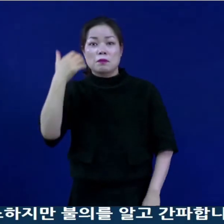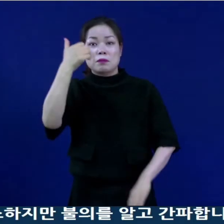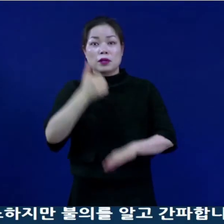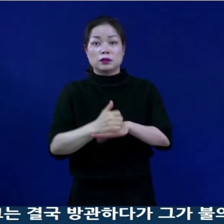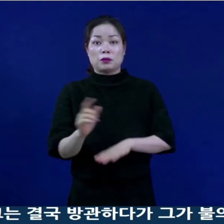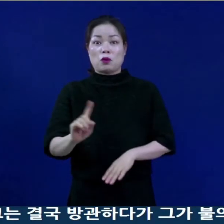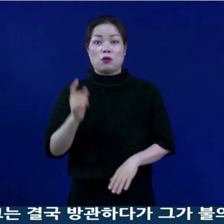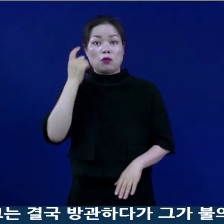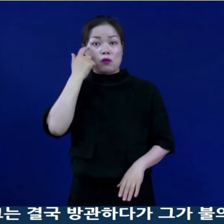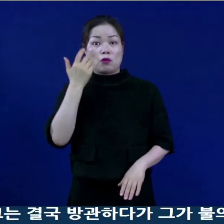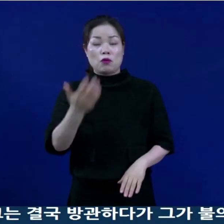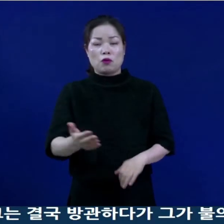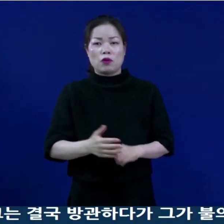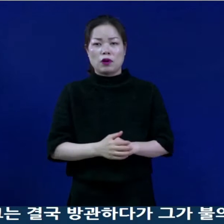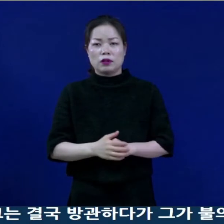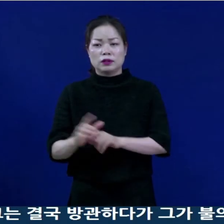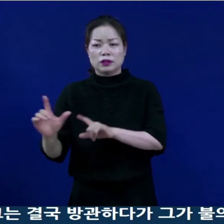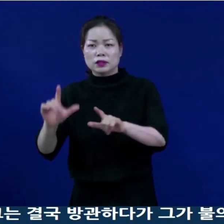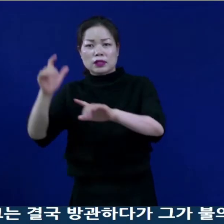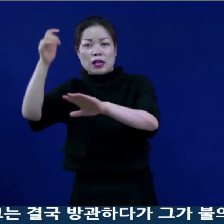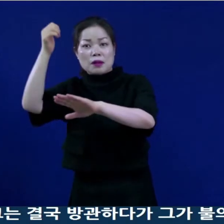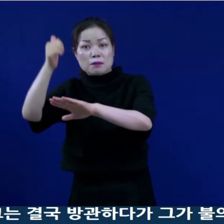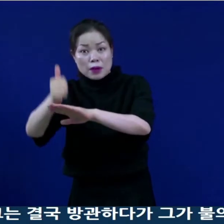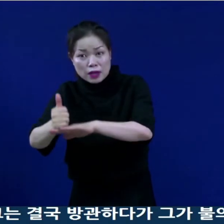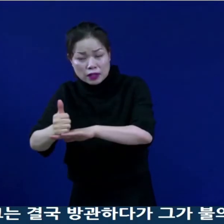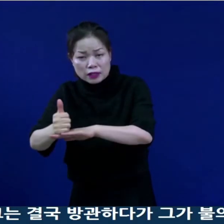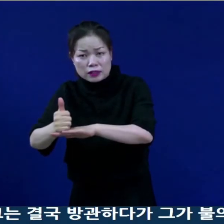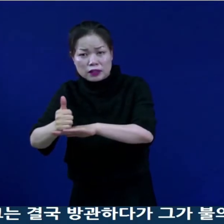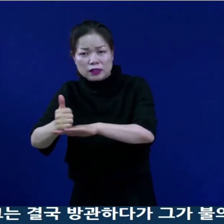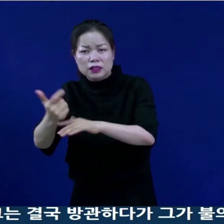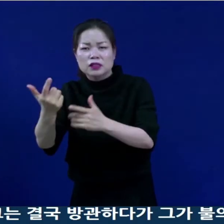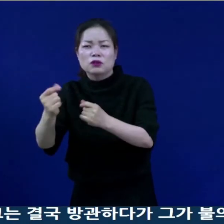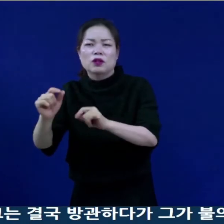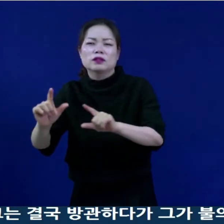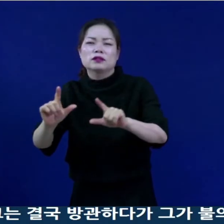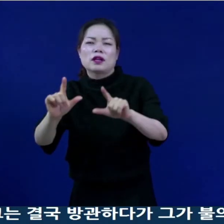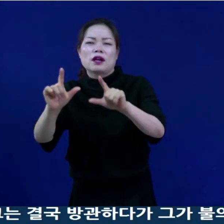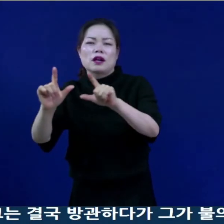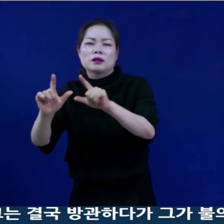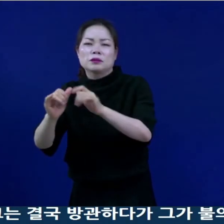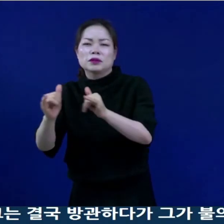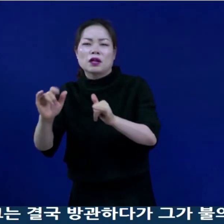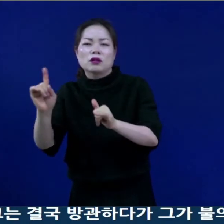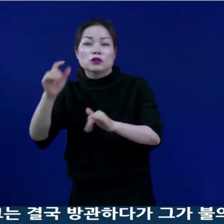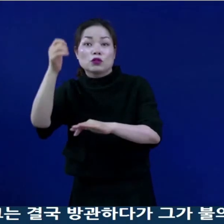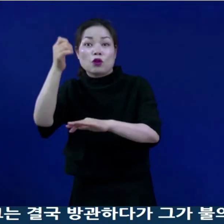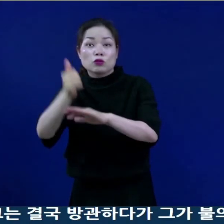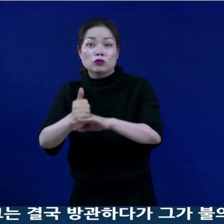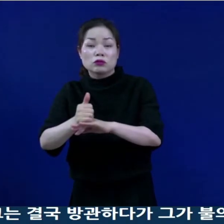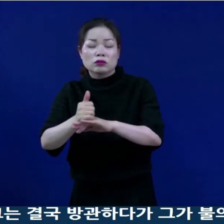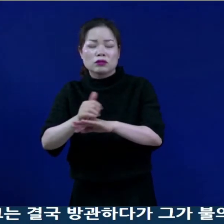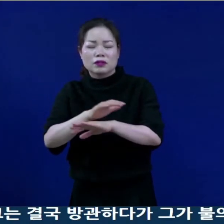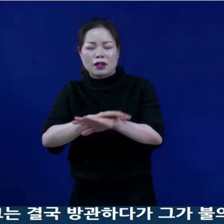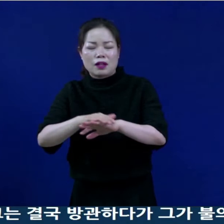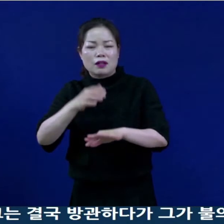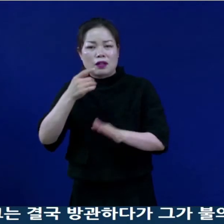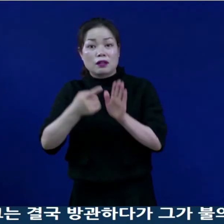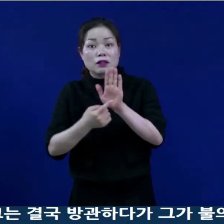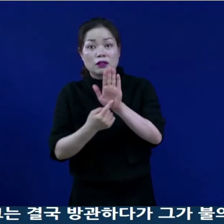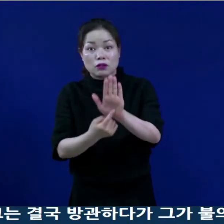마지막에 여러분, 그의 삶의 마지막은 이러한 삶을 살아가는 자가 어떻게 될 것인가를 너무 잘